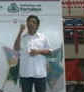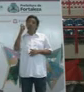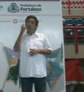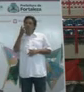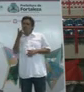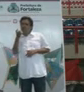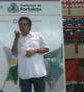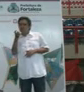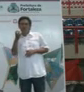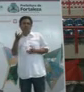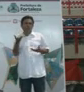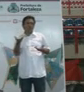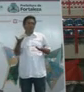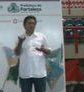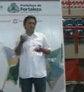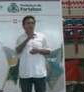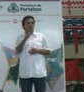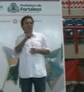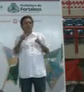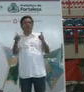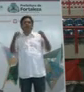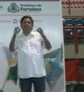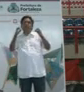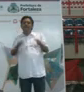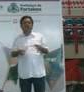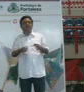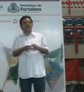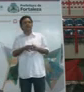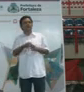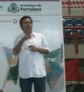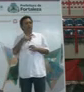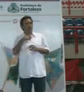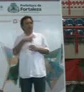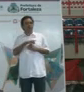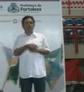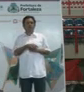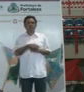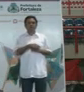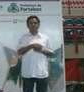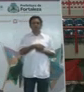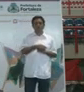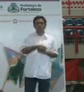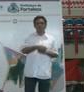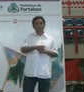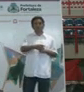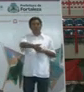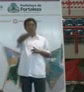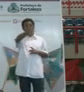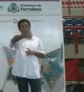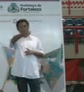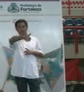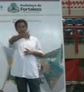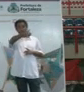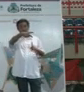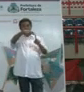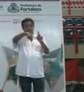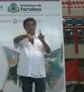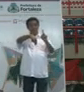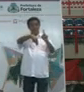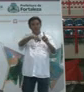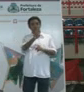de estilo, de bom senso. Professor, mas quais são os pronomes que atraem? Vejam aí que eu trouxe para vocês. Primeiro, o